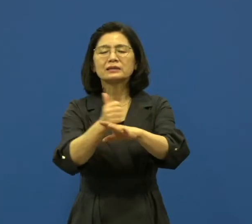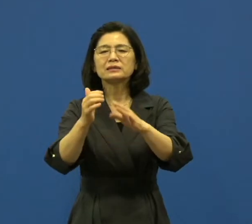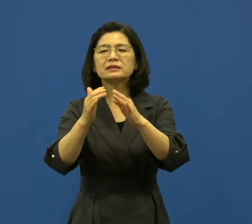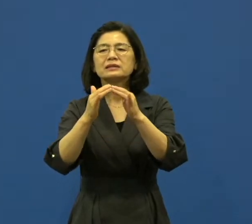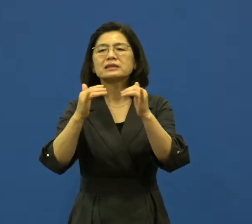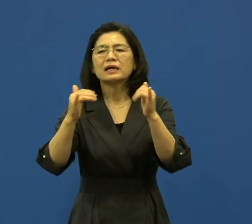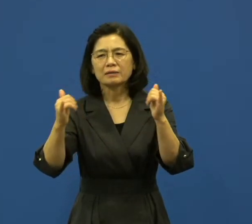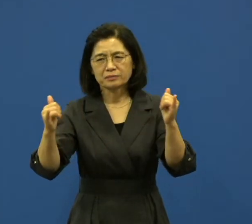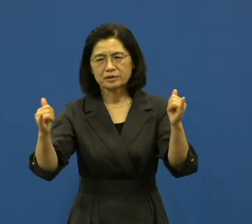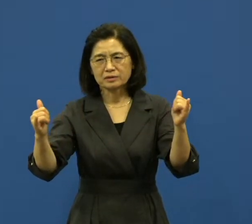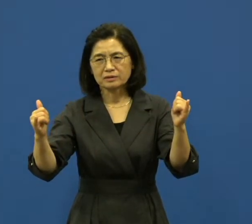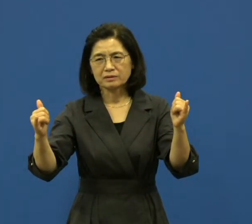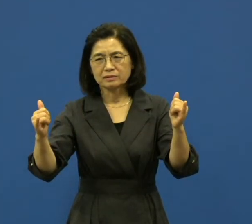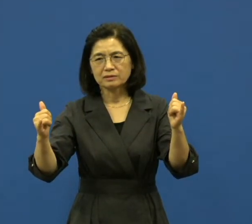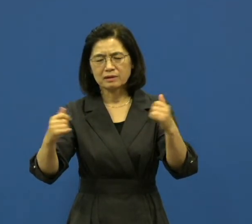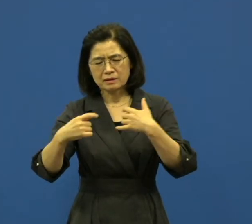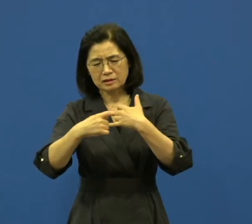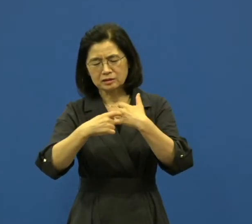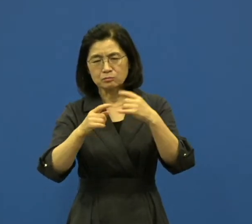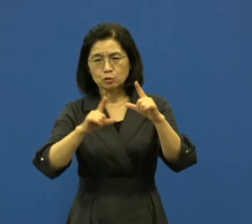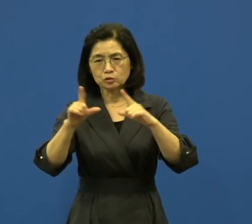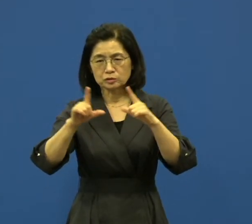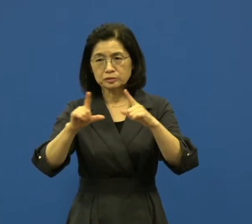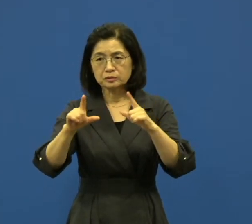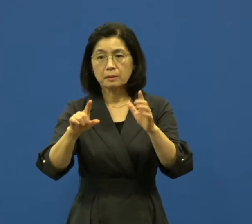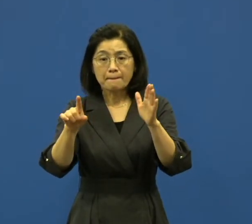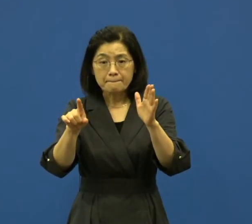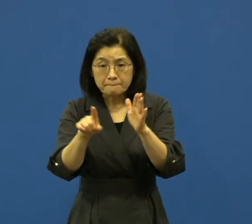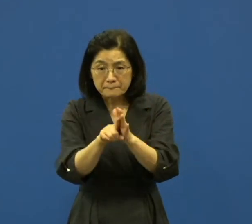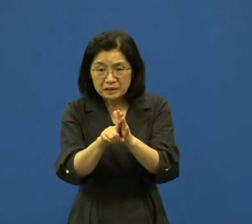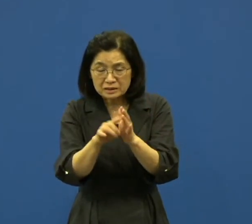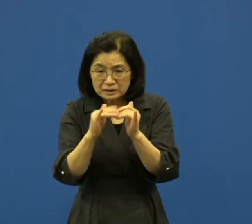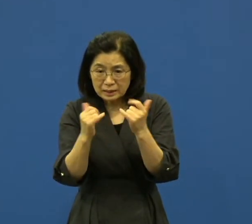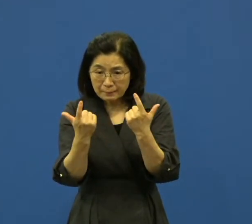교회 활동을 믿음이라고 생각하는 사람.